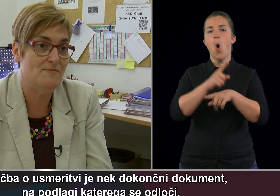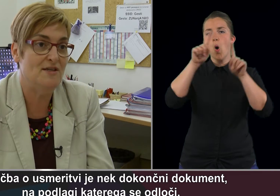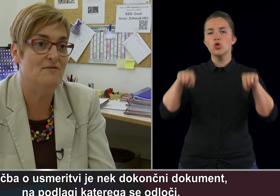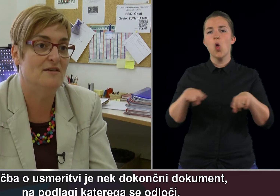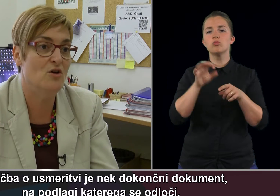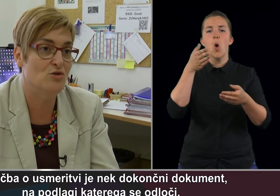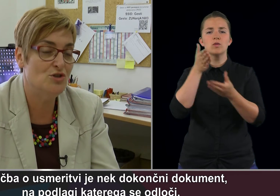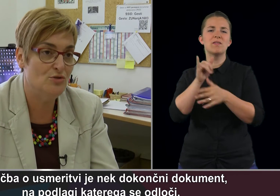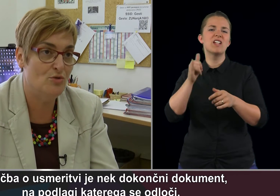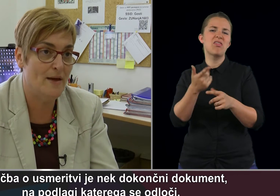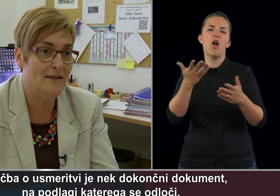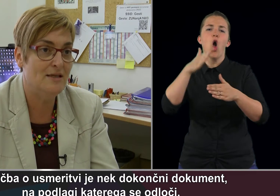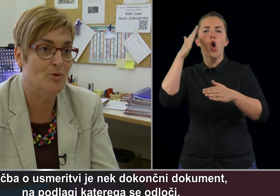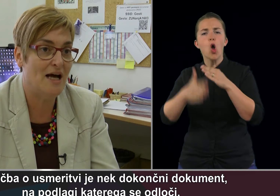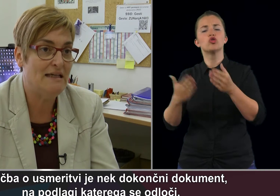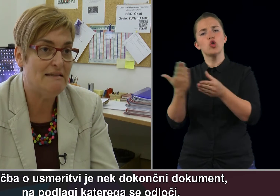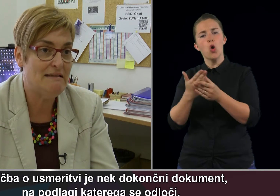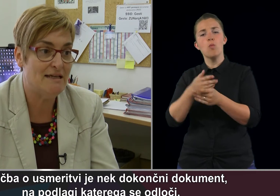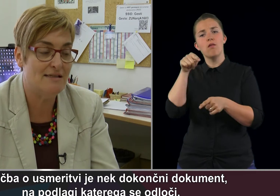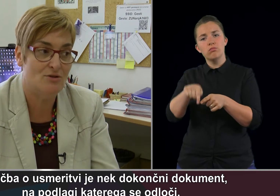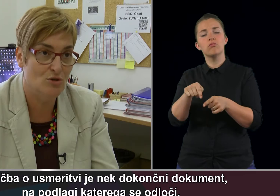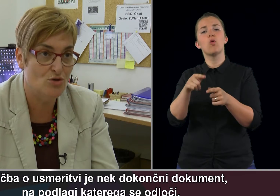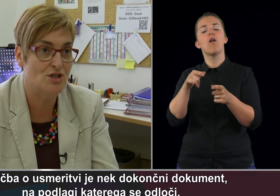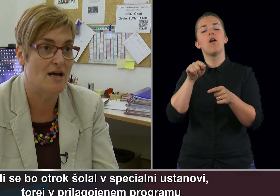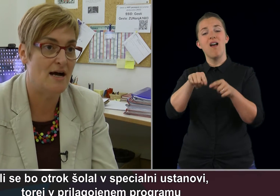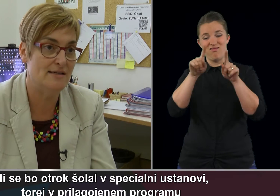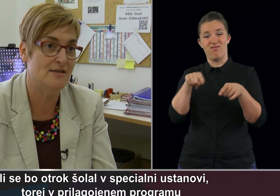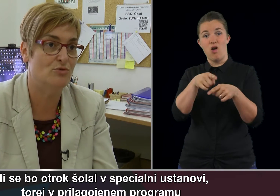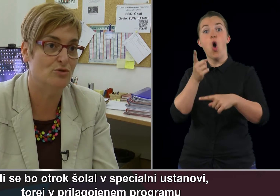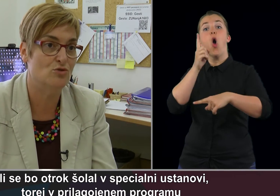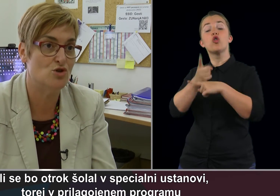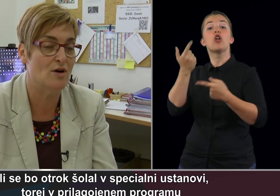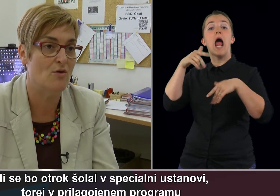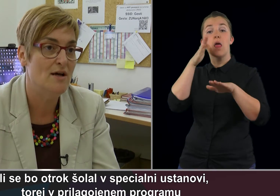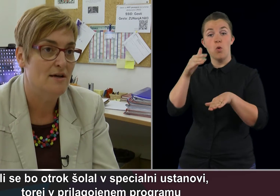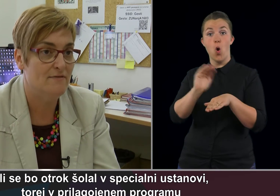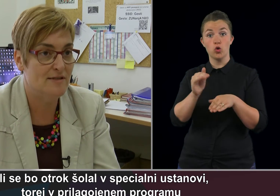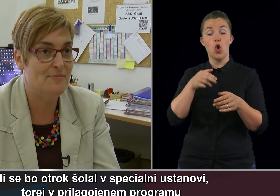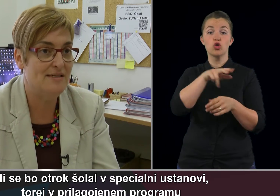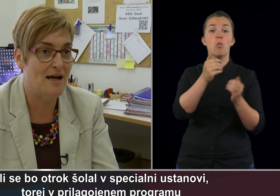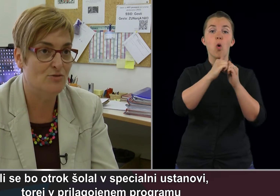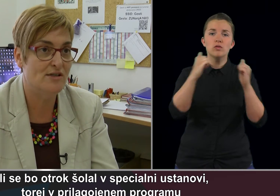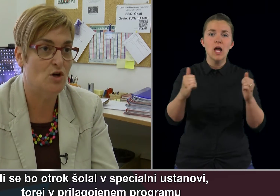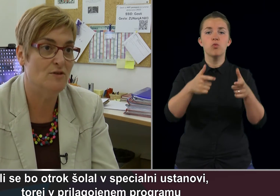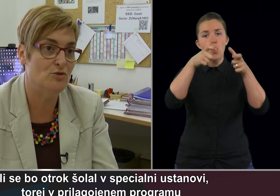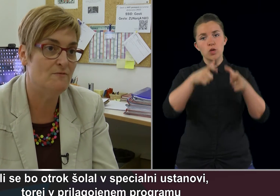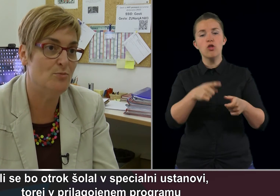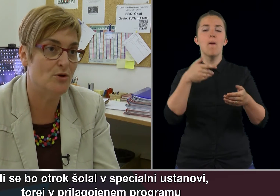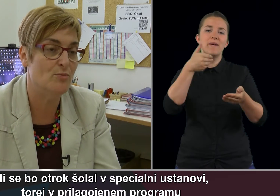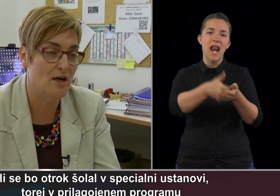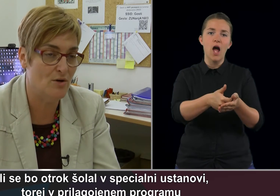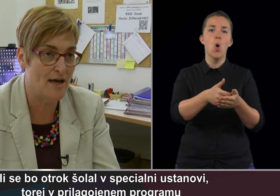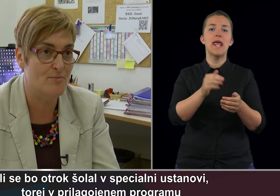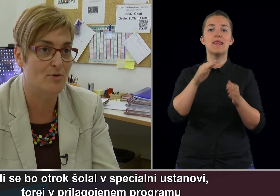Odločba o usmeritvi je nek končni dokument, na podlagi katerega se odloči, ali se bo otrok šolal v specialni ustanovi, torej